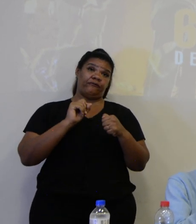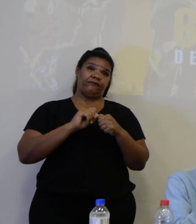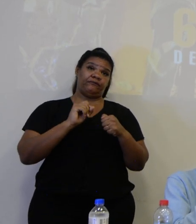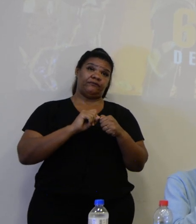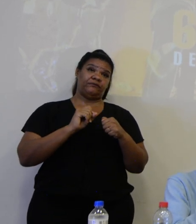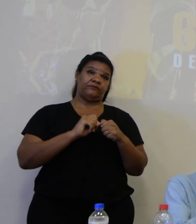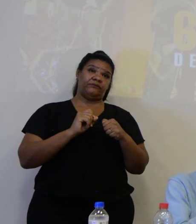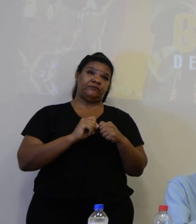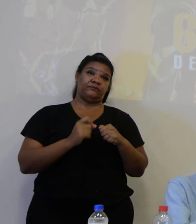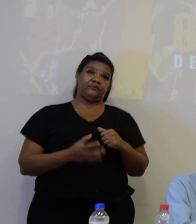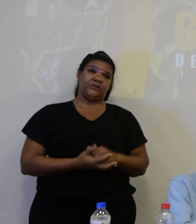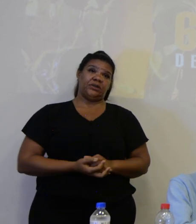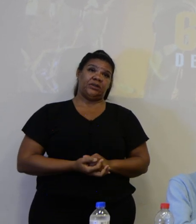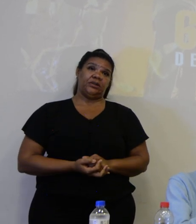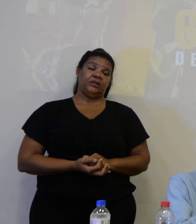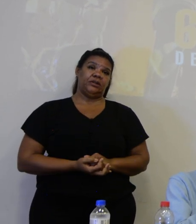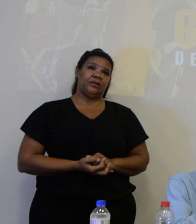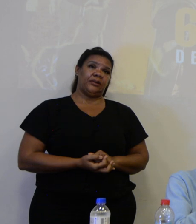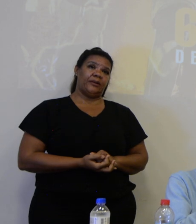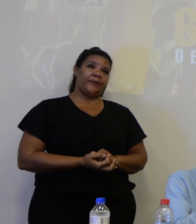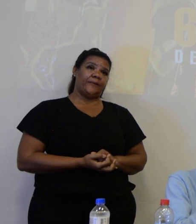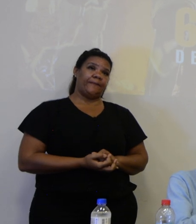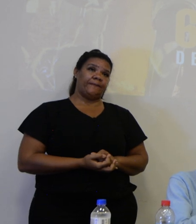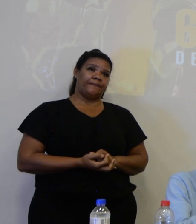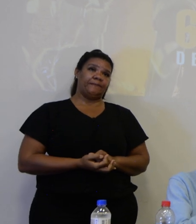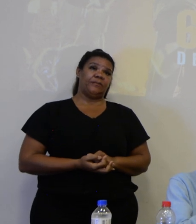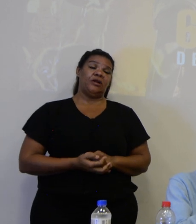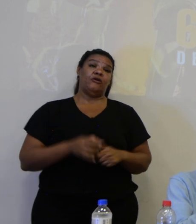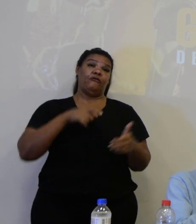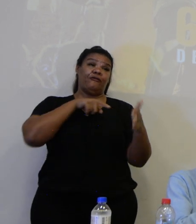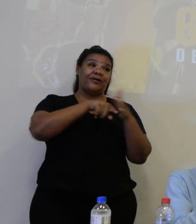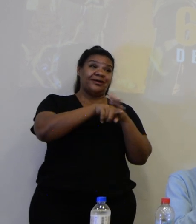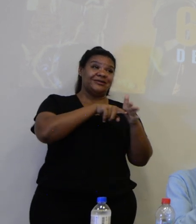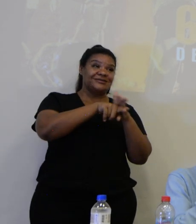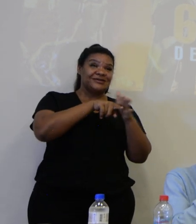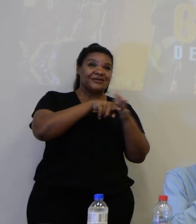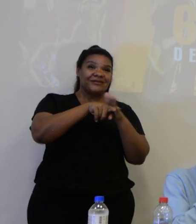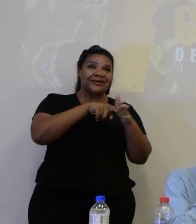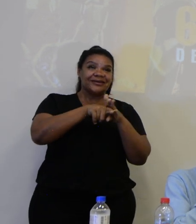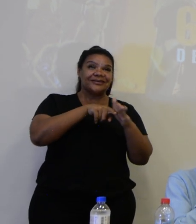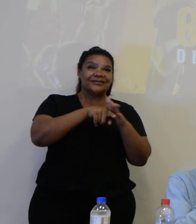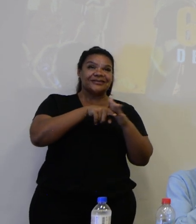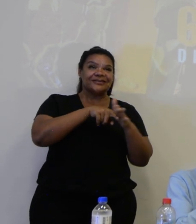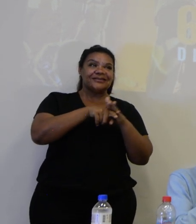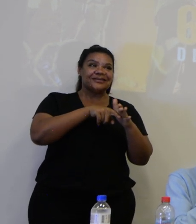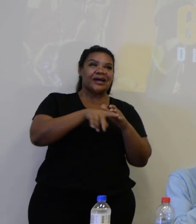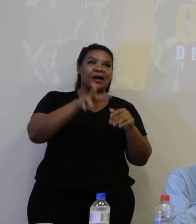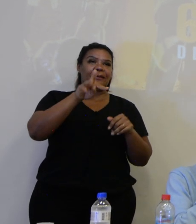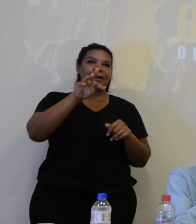uma ablação percutânea de tumor hepático.